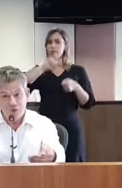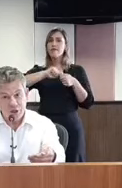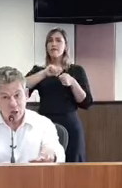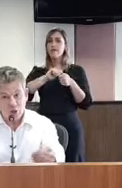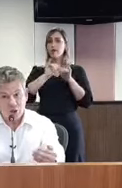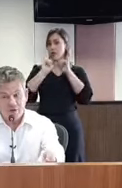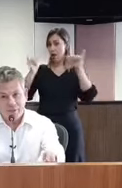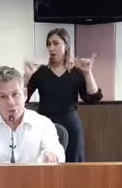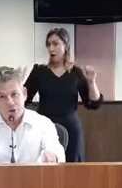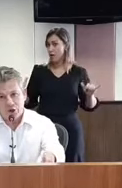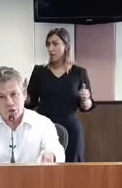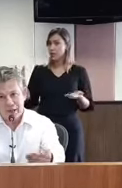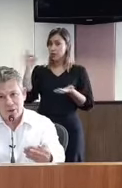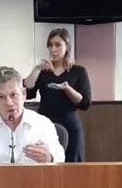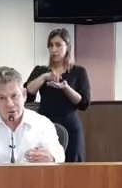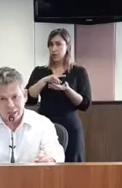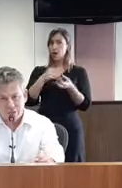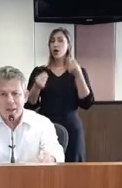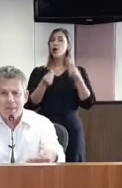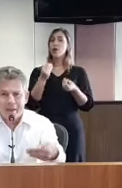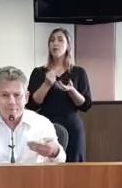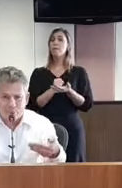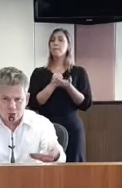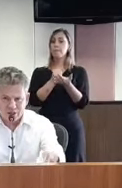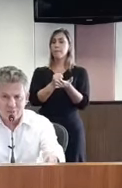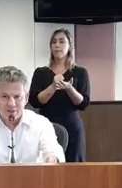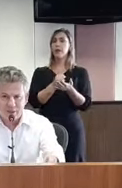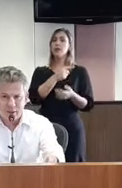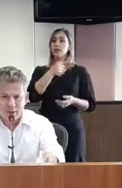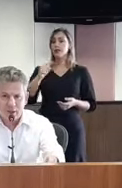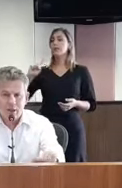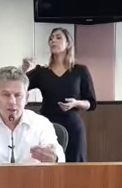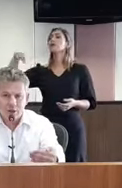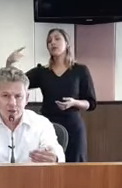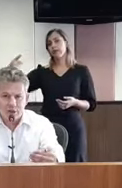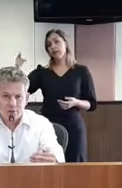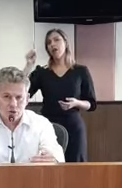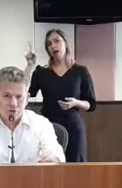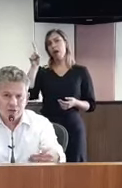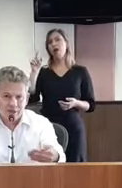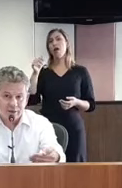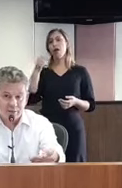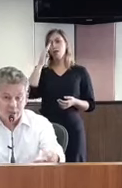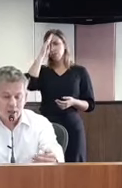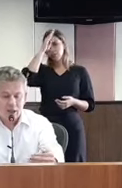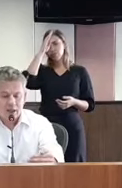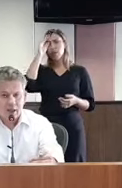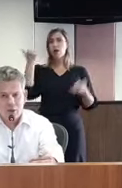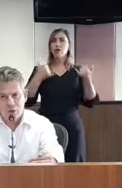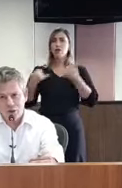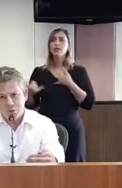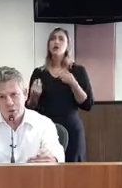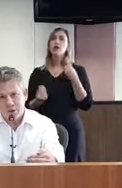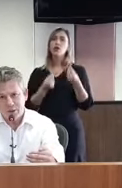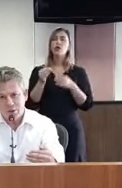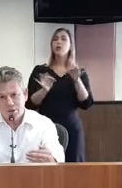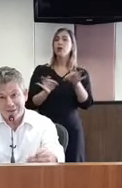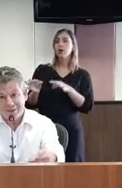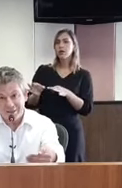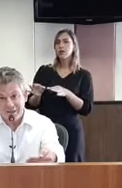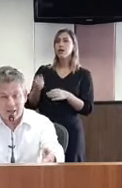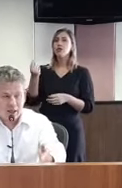comunicado oficial do que ele vai poder ajudar os estados. Na próxima semana, nós iremos oficiar também aquilo que nós